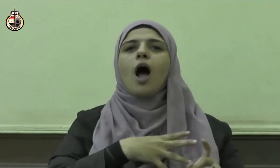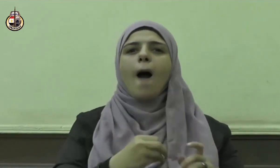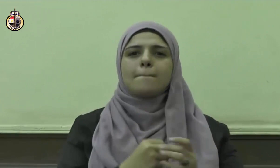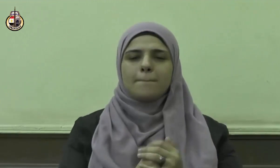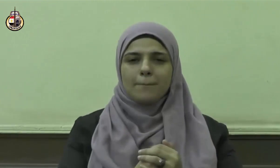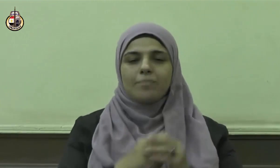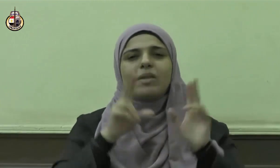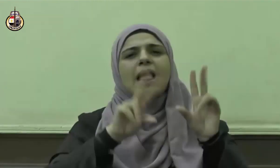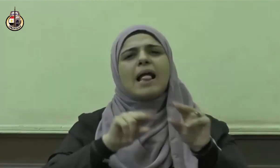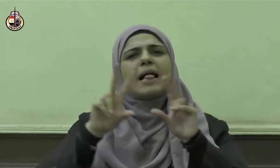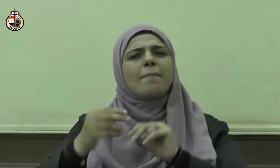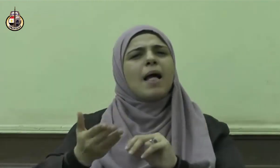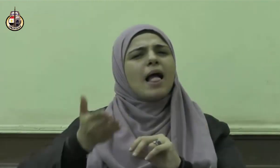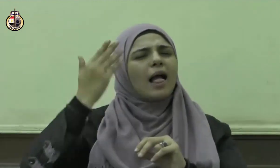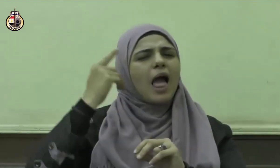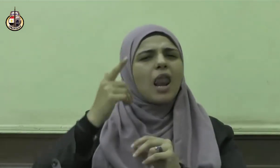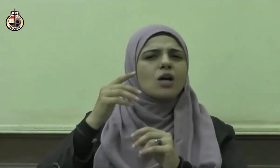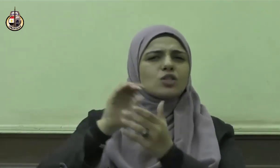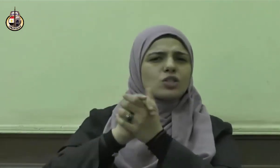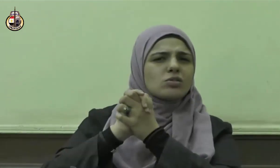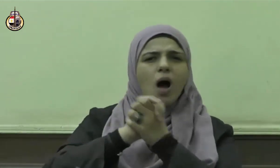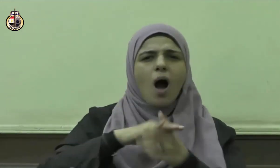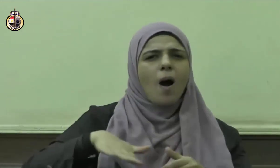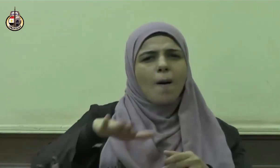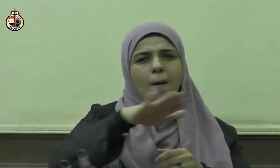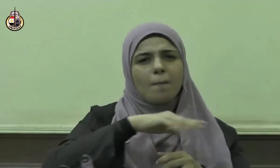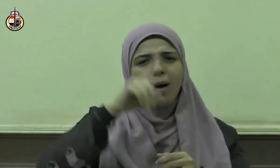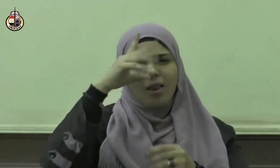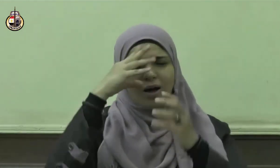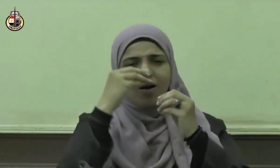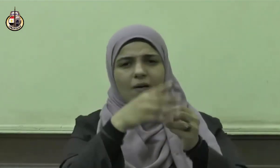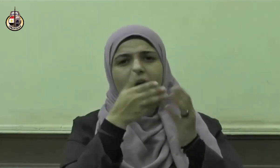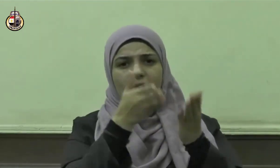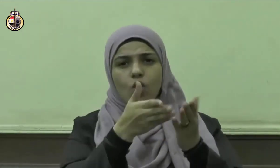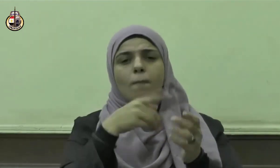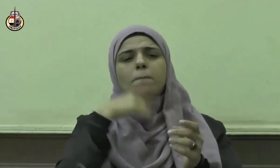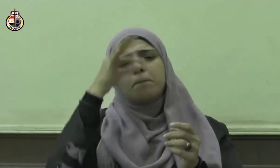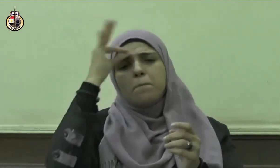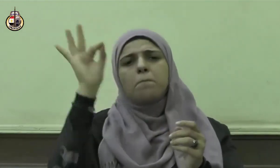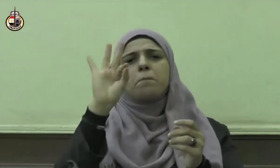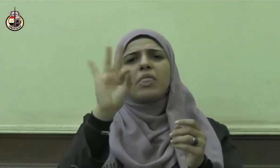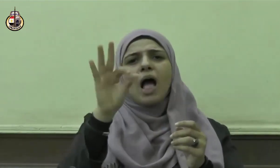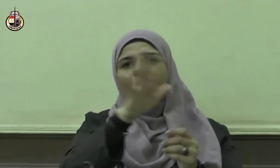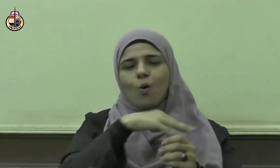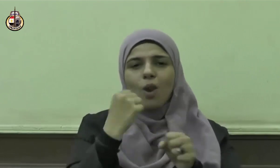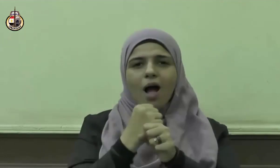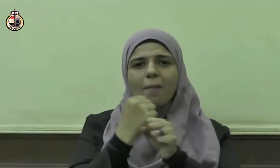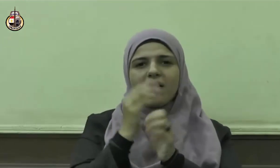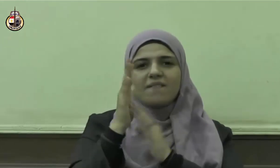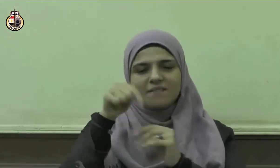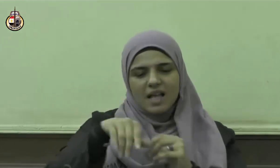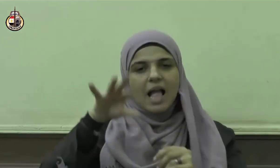كما كانوا رضوان الله عليهم أمثلة تحتذى في العفو